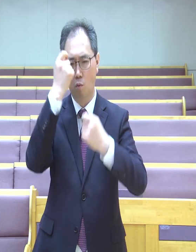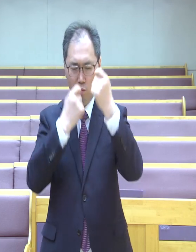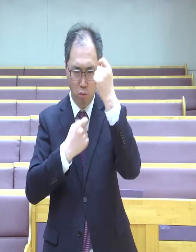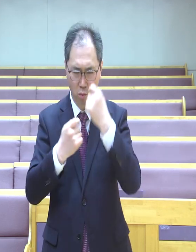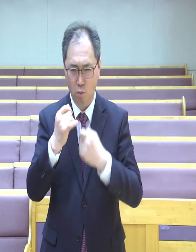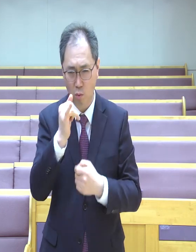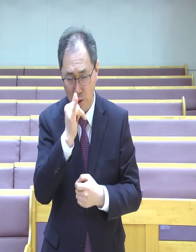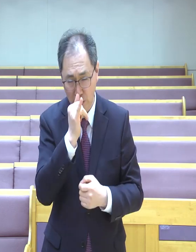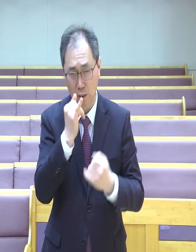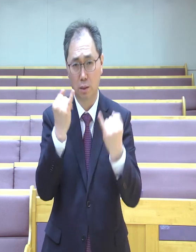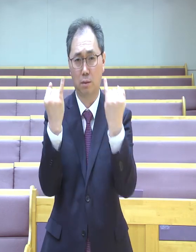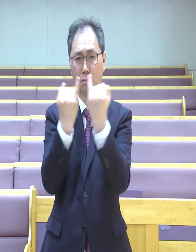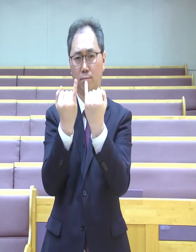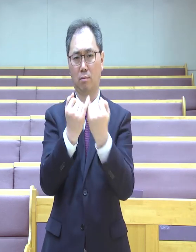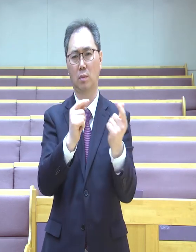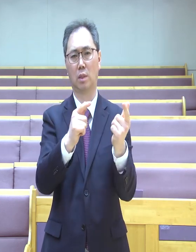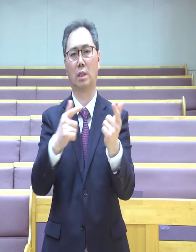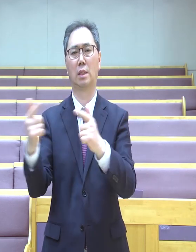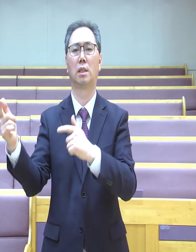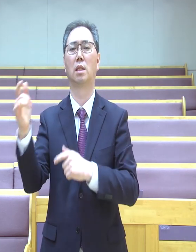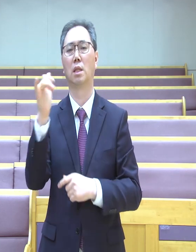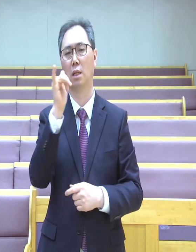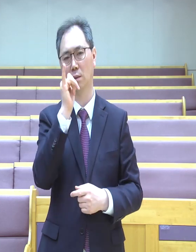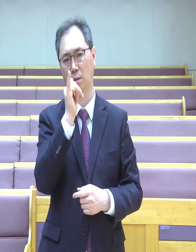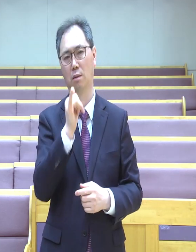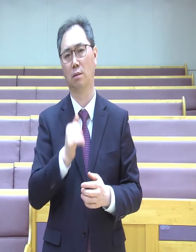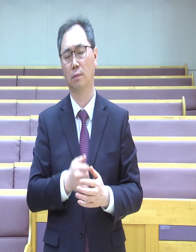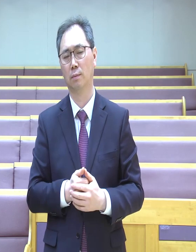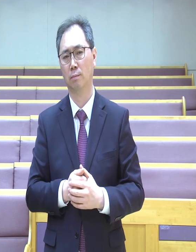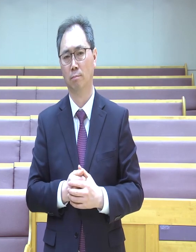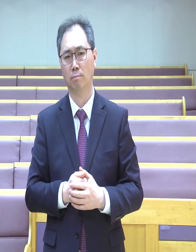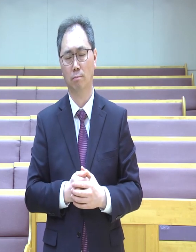우는 여자의 큰 무리가 따라오는지라.